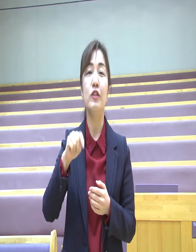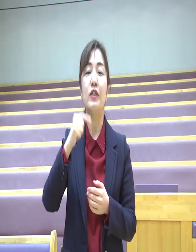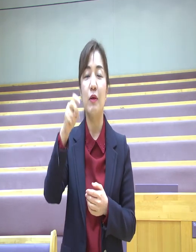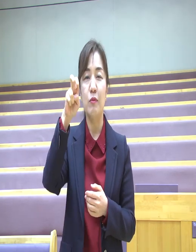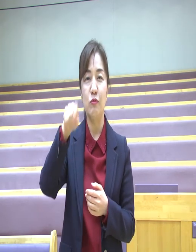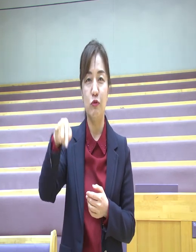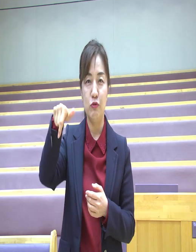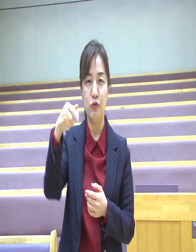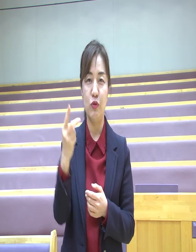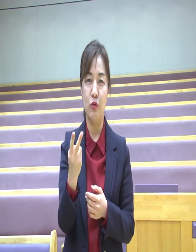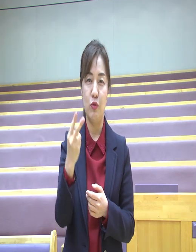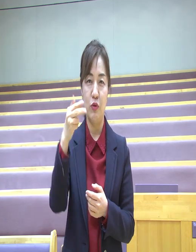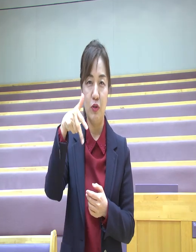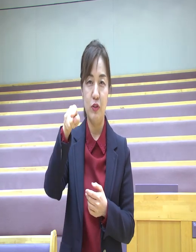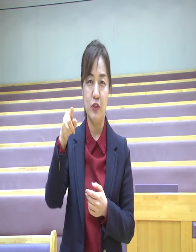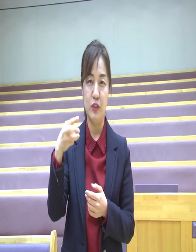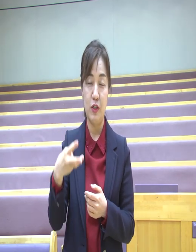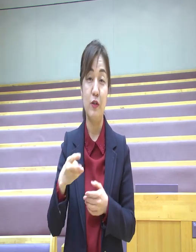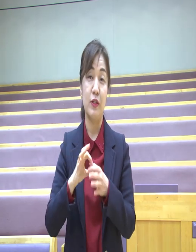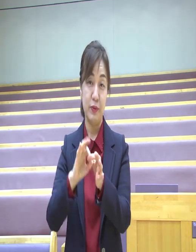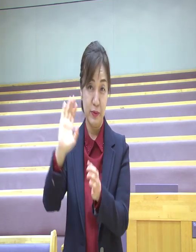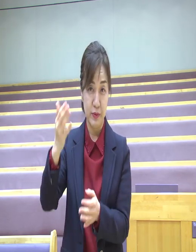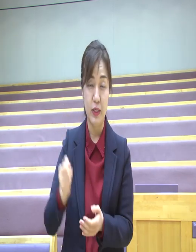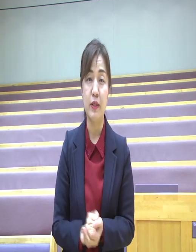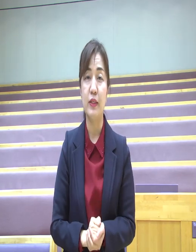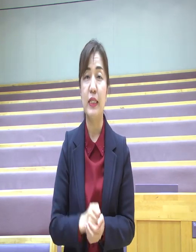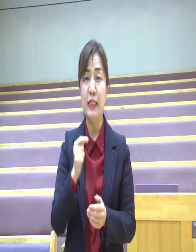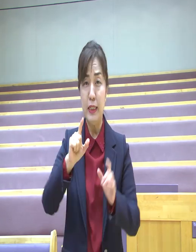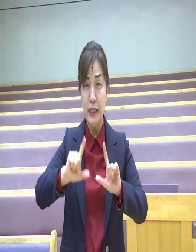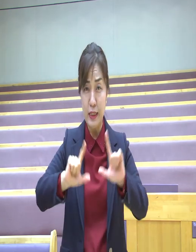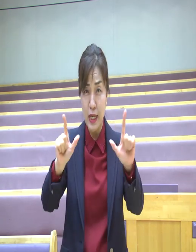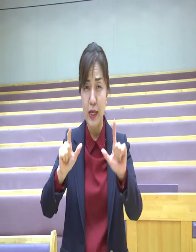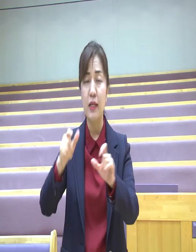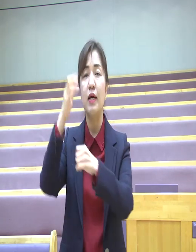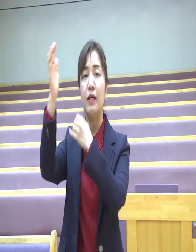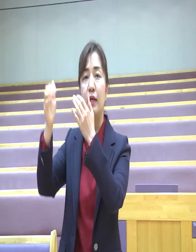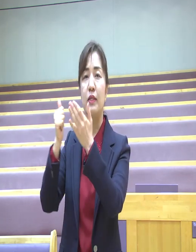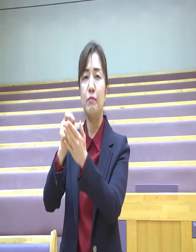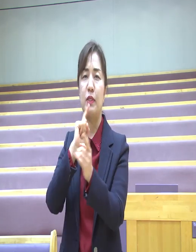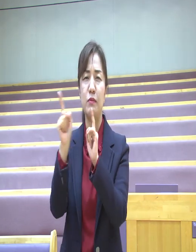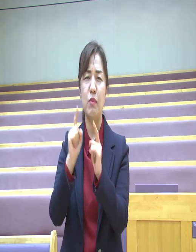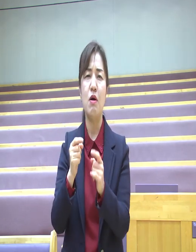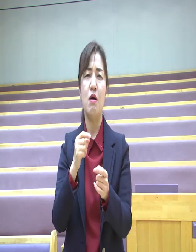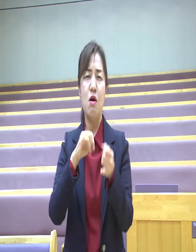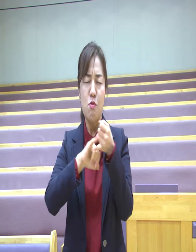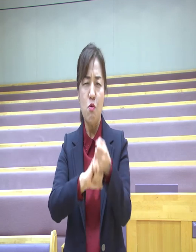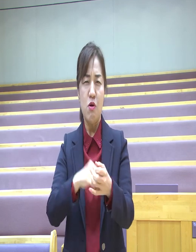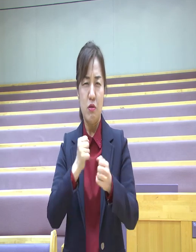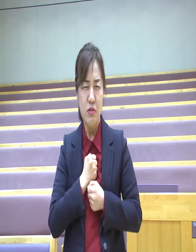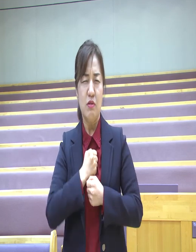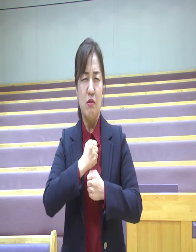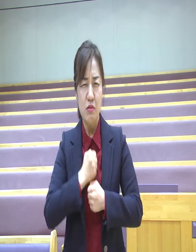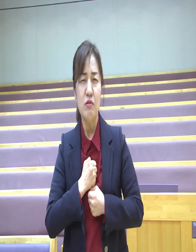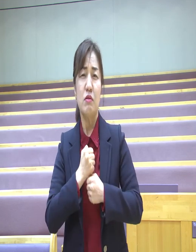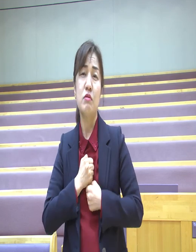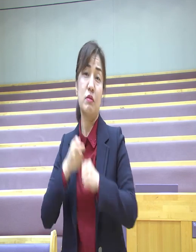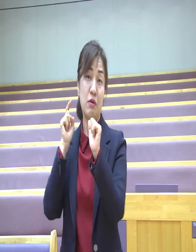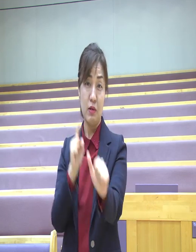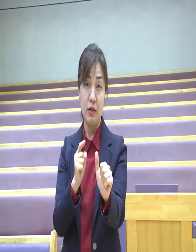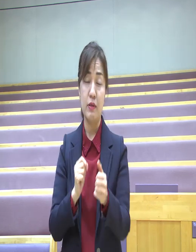또한 이어져 가는 것입니다. 하나님은 이 날을 반드시 지켜야 된다라고 강조하고